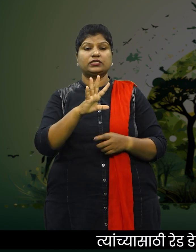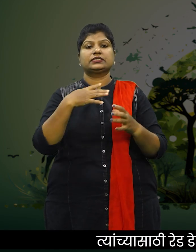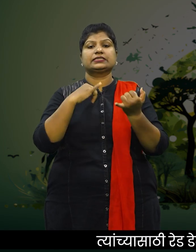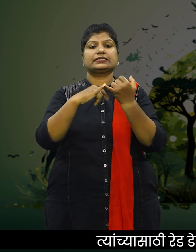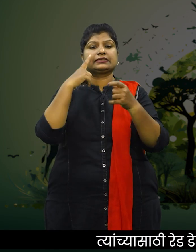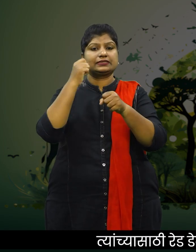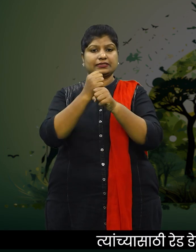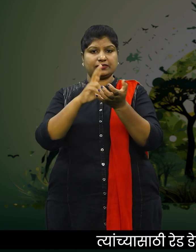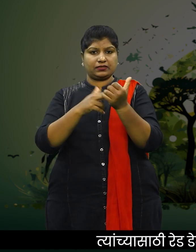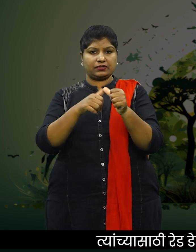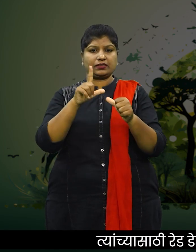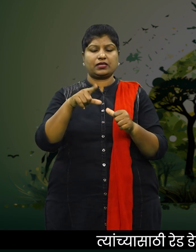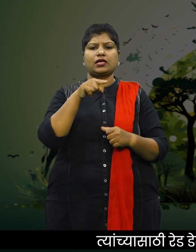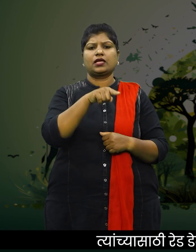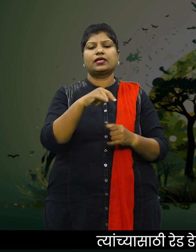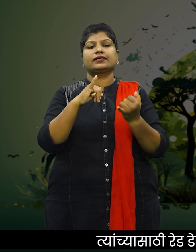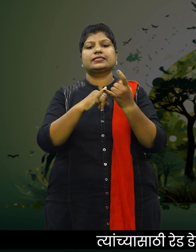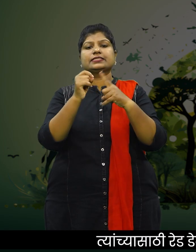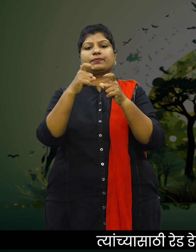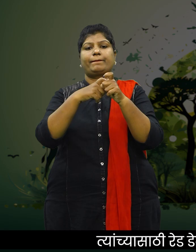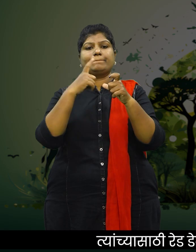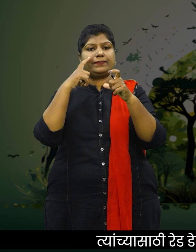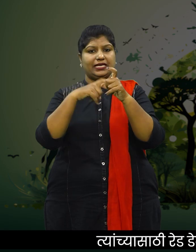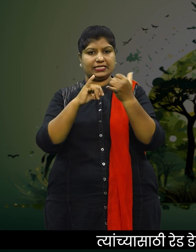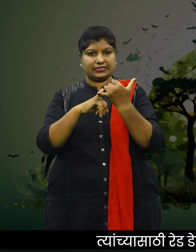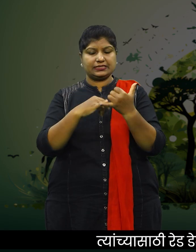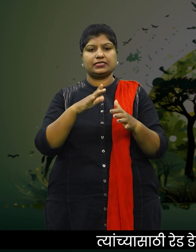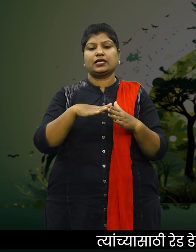त्यासाठी रेड डेटा बुक चेतावणी सिग्नलचे प्रतीक आहे.